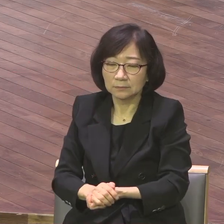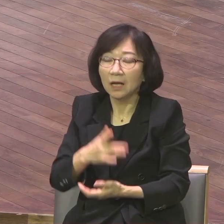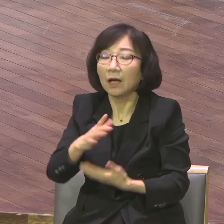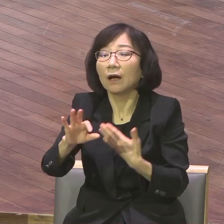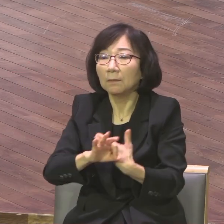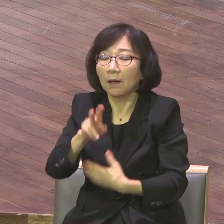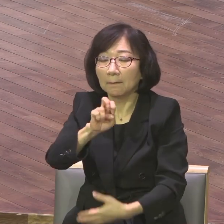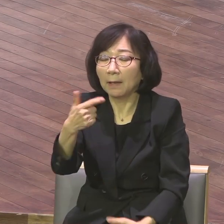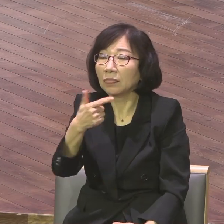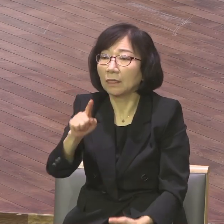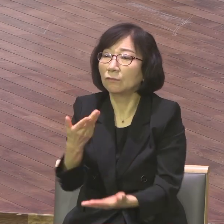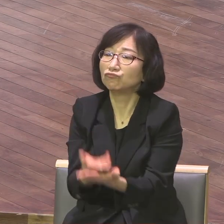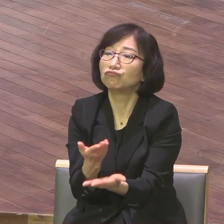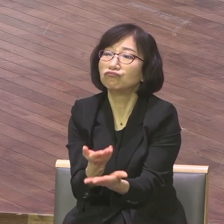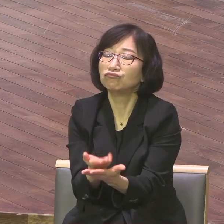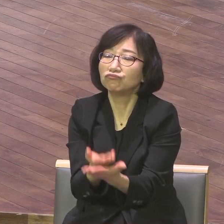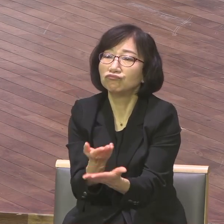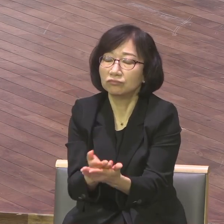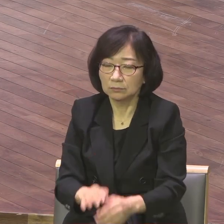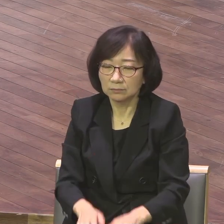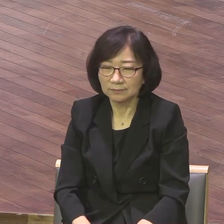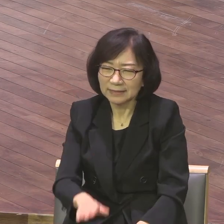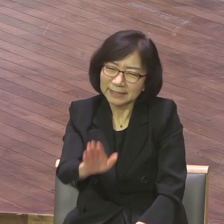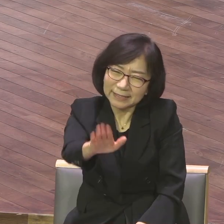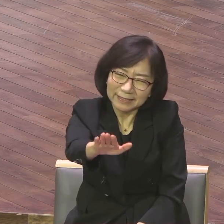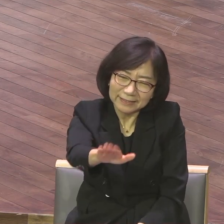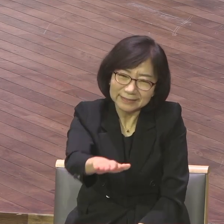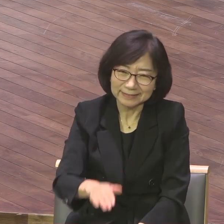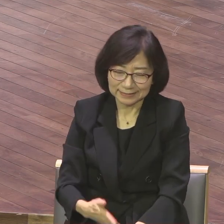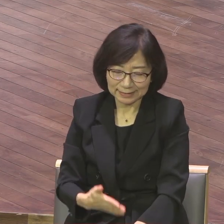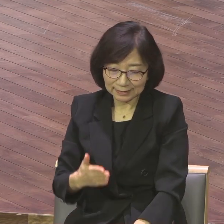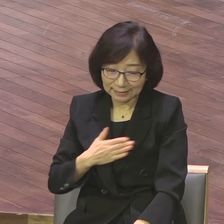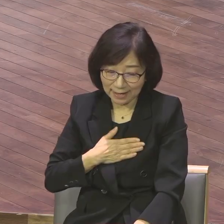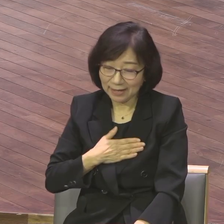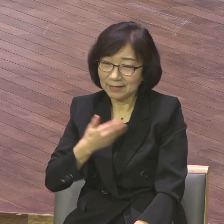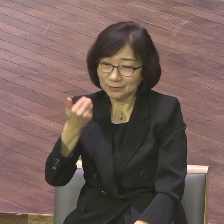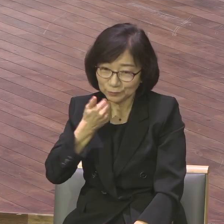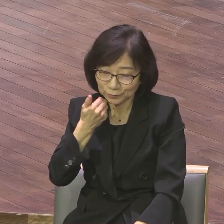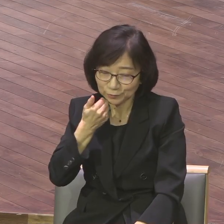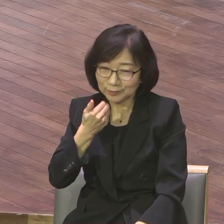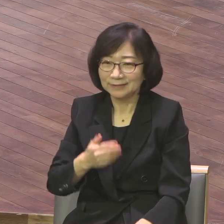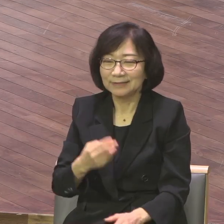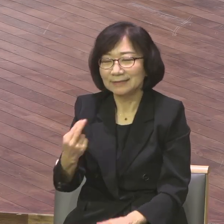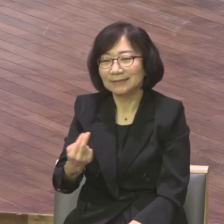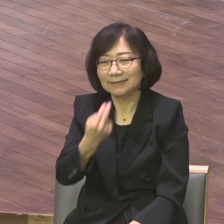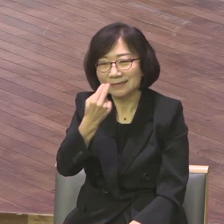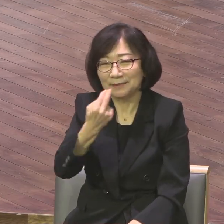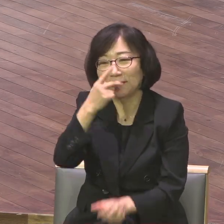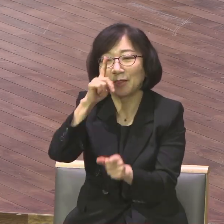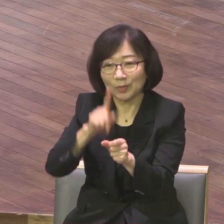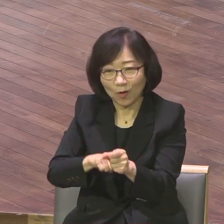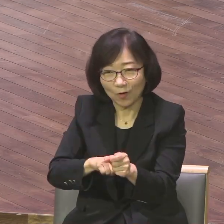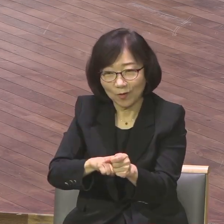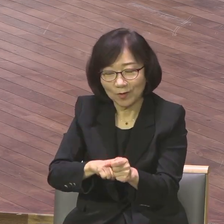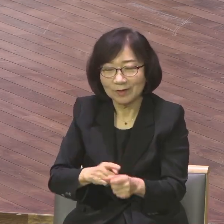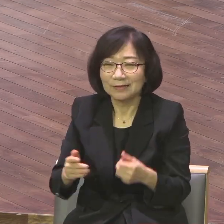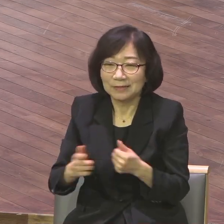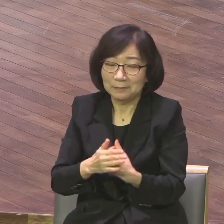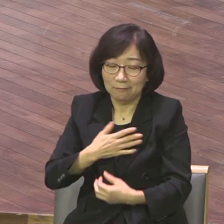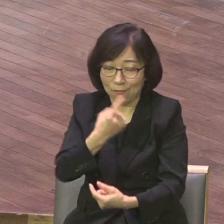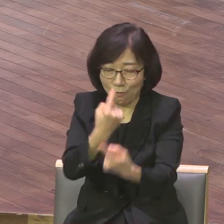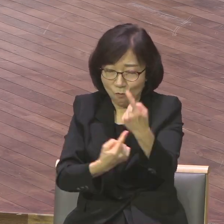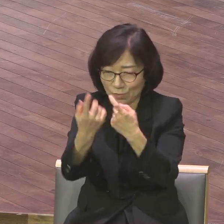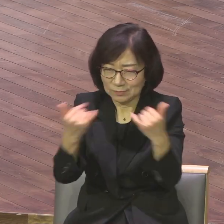놀라운 영적 진리를 말씀하십니다. 나는 생명의 떡이니 내게 오는 자는 결코 줄이지